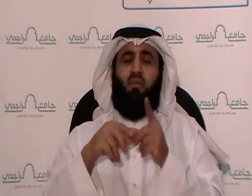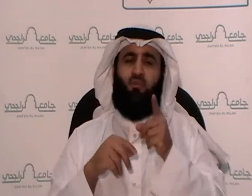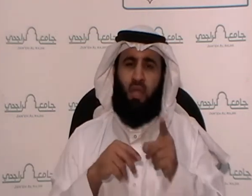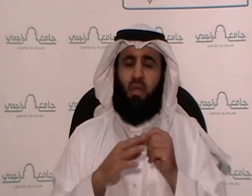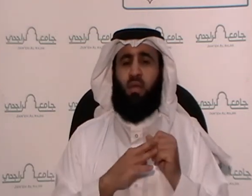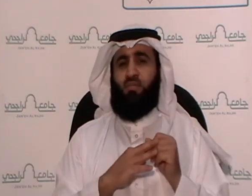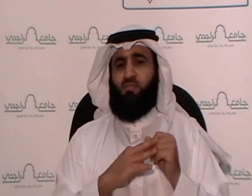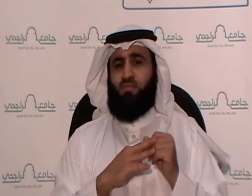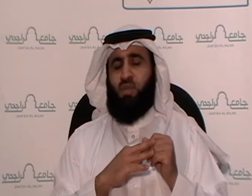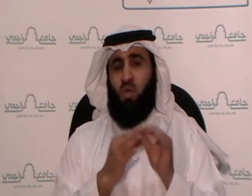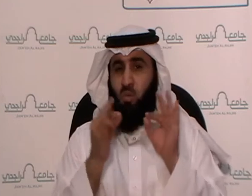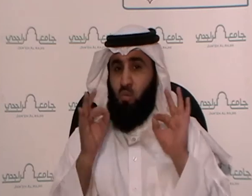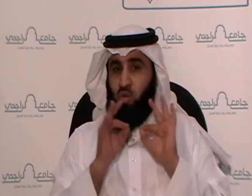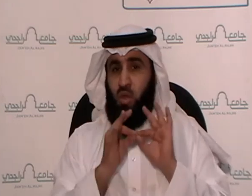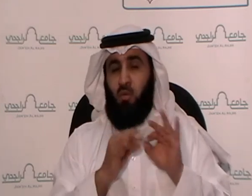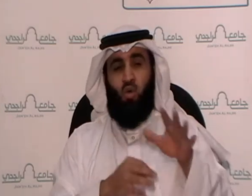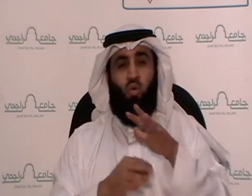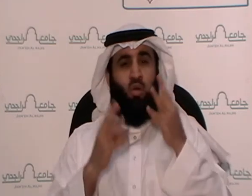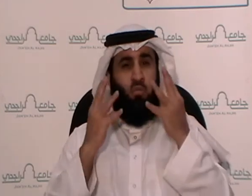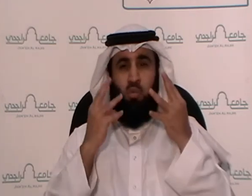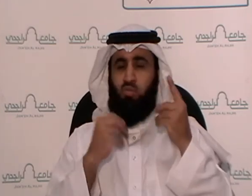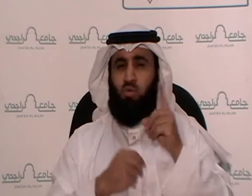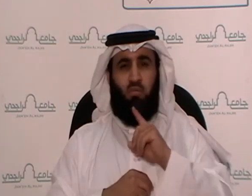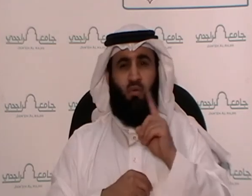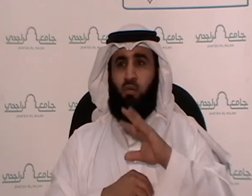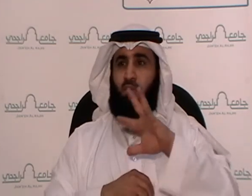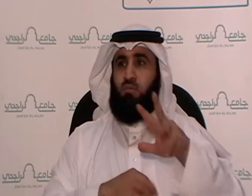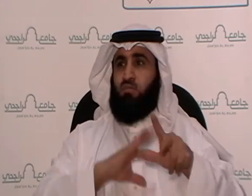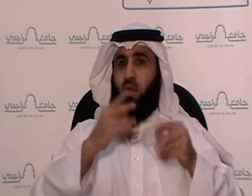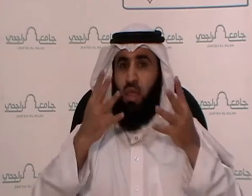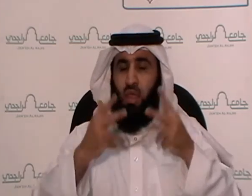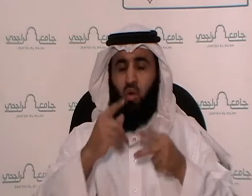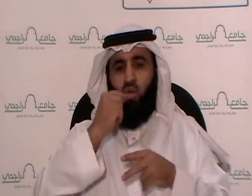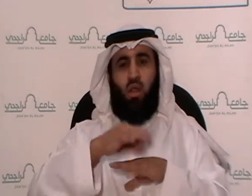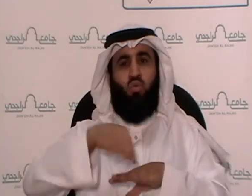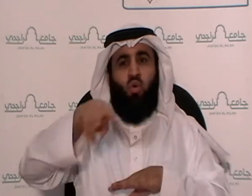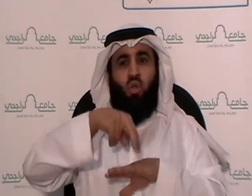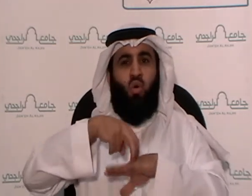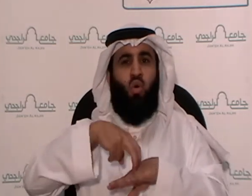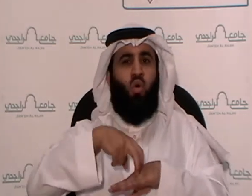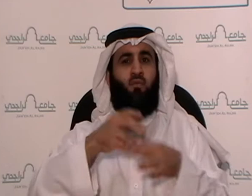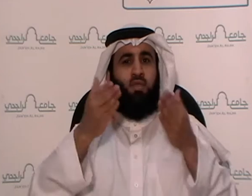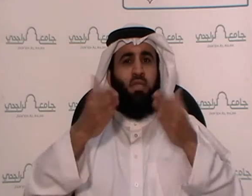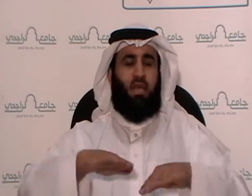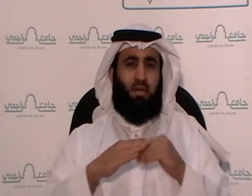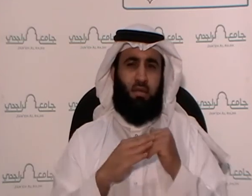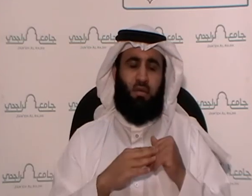عنه، وتجعل المجتمع في حالة قلق واضطراب، وربما أن تؤدي